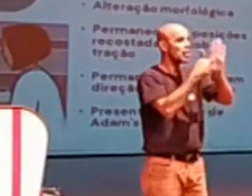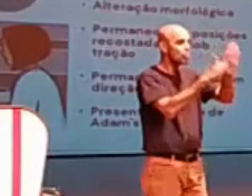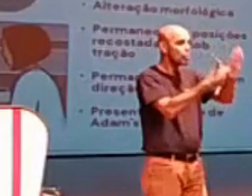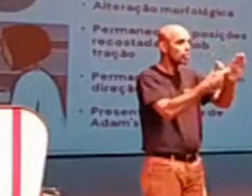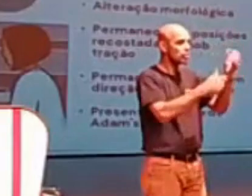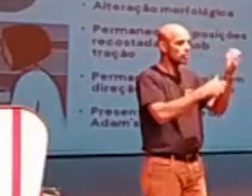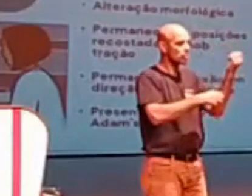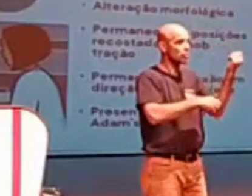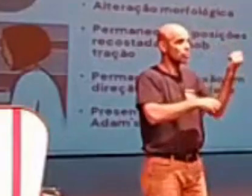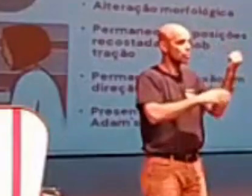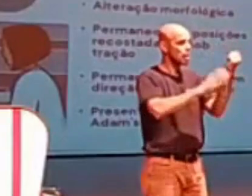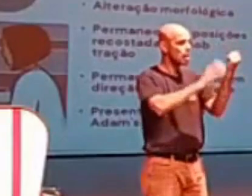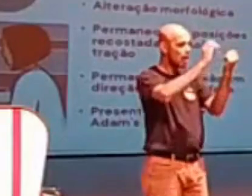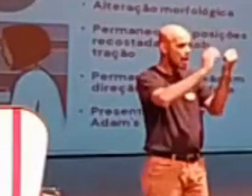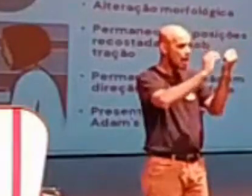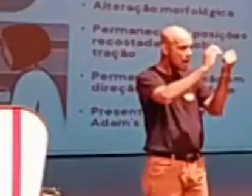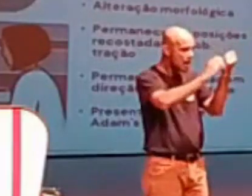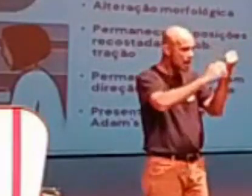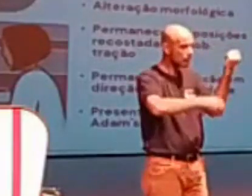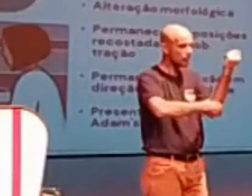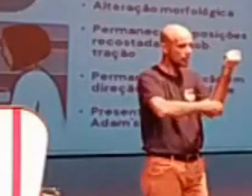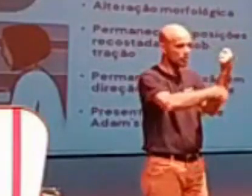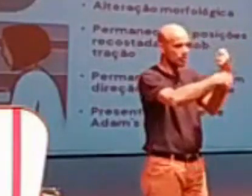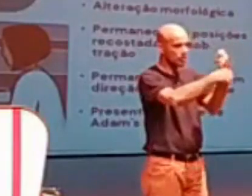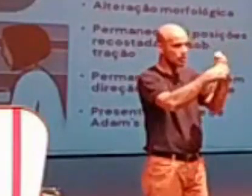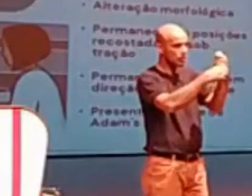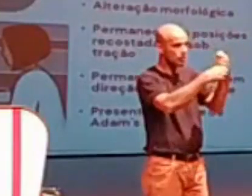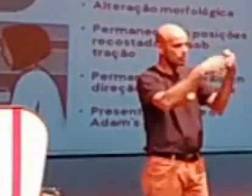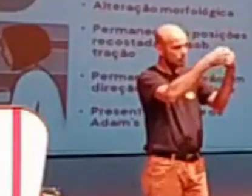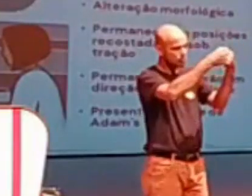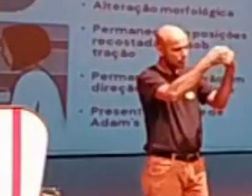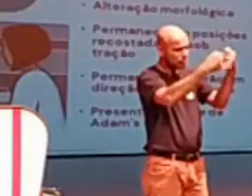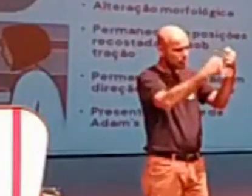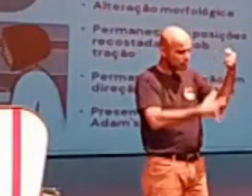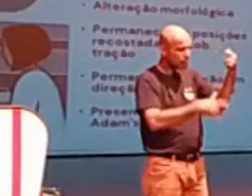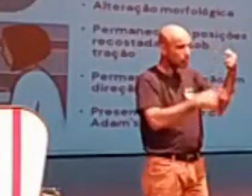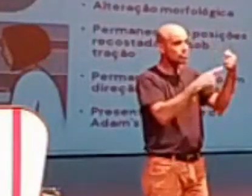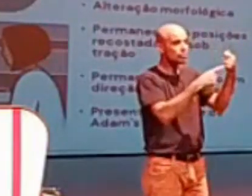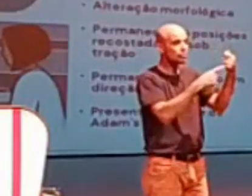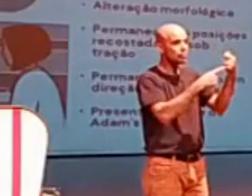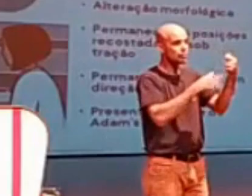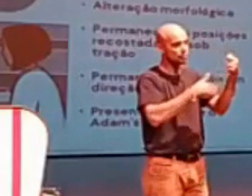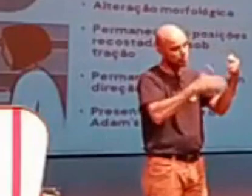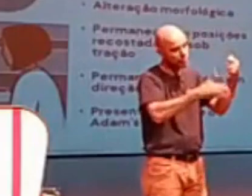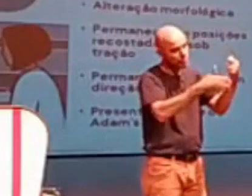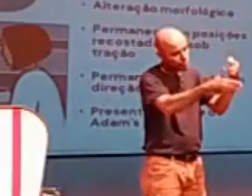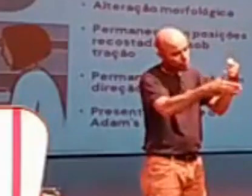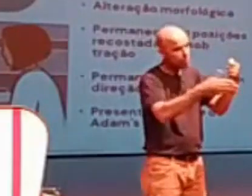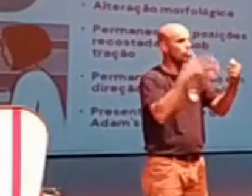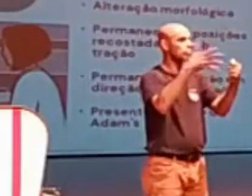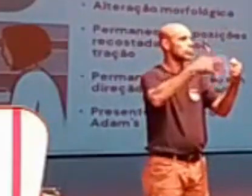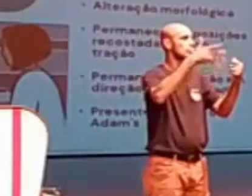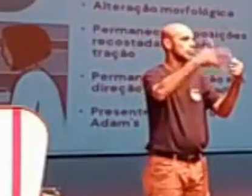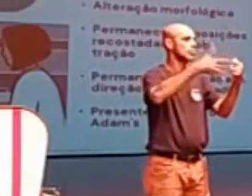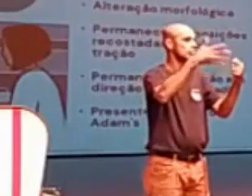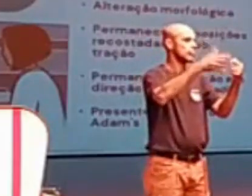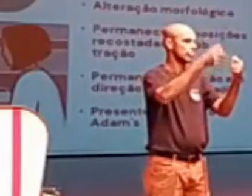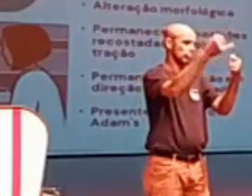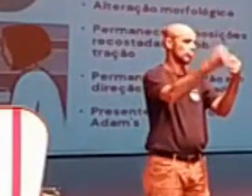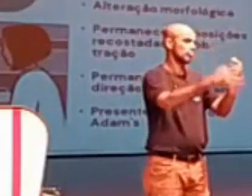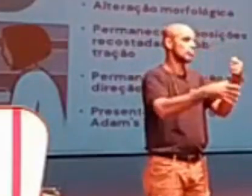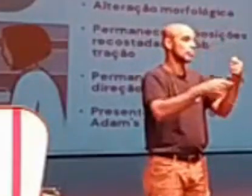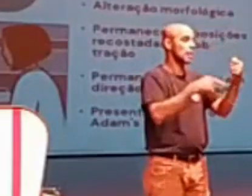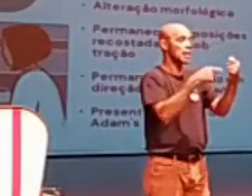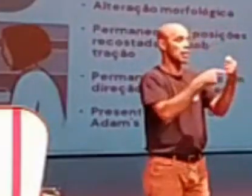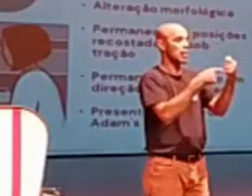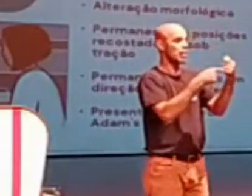grau dessa escoliose e ela tem características que eu vou explicar para vocês ao longo dessa minha apresentação, se ela tem